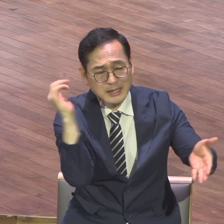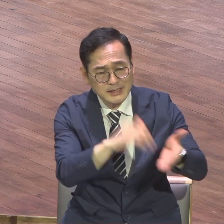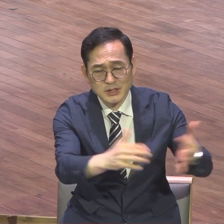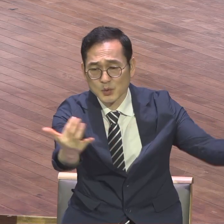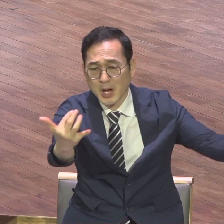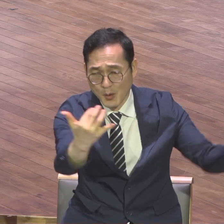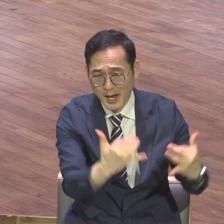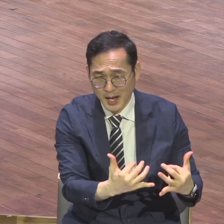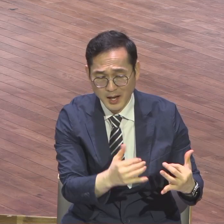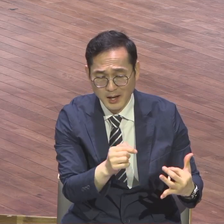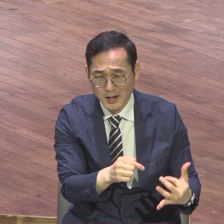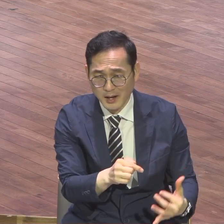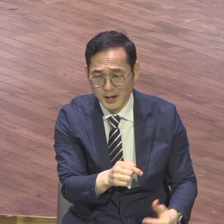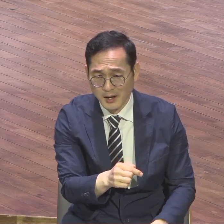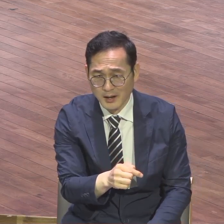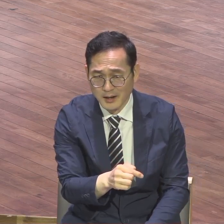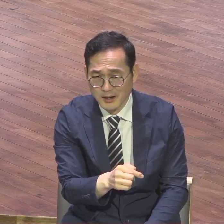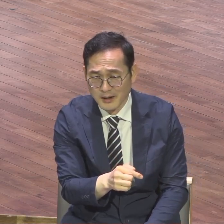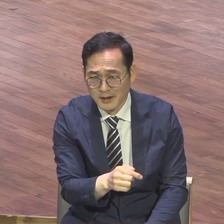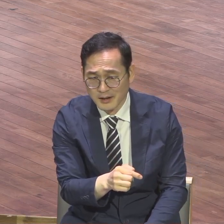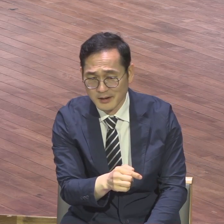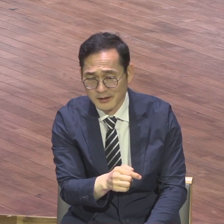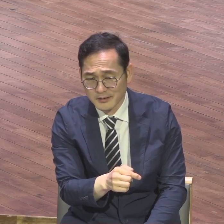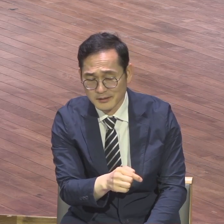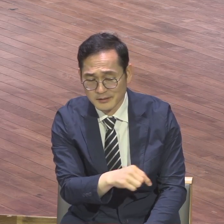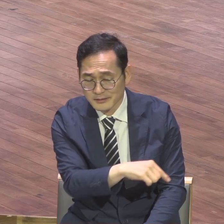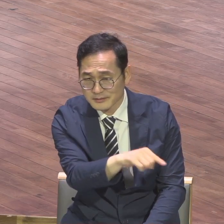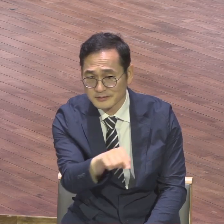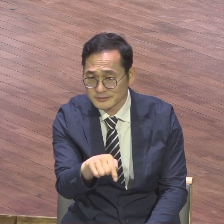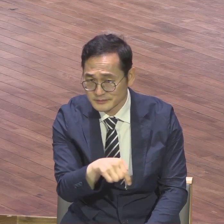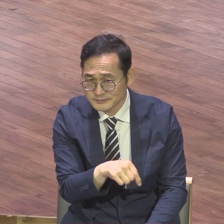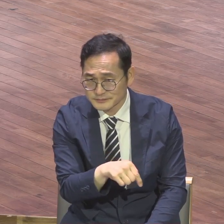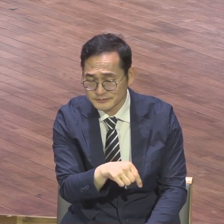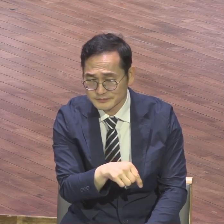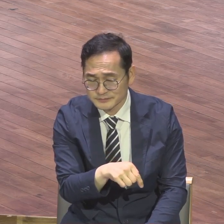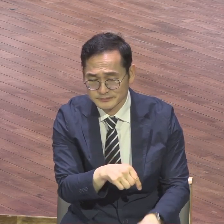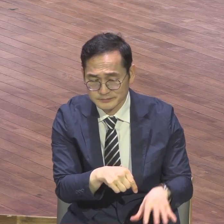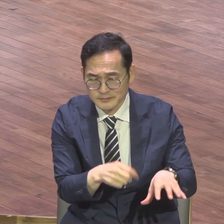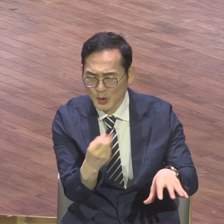돌아온 디아스포라 출신들의 유대인을 말하고 이